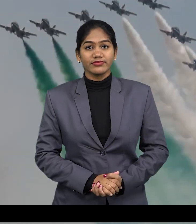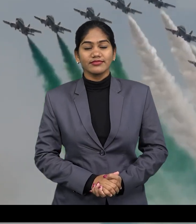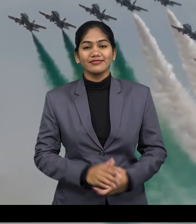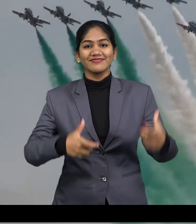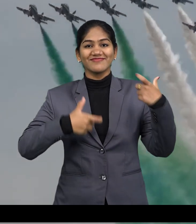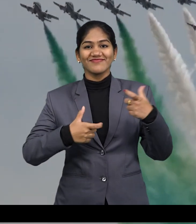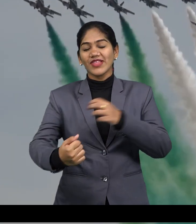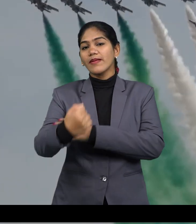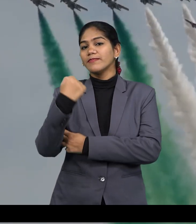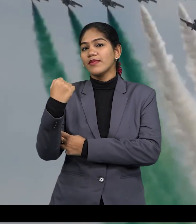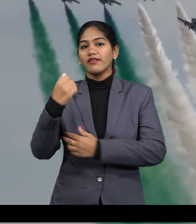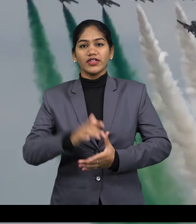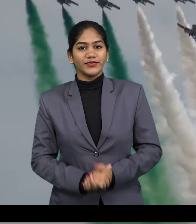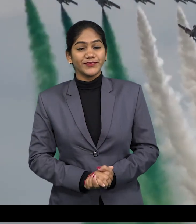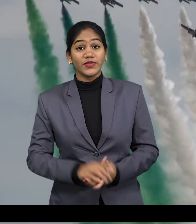సైనిక అధికారాలు